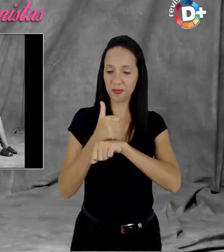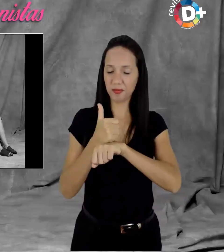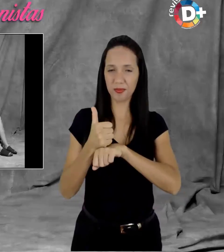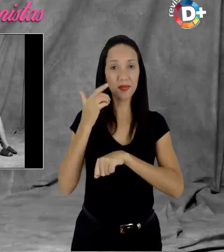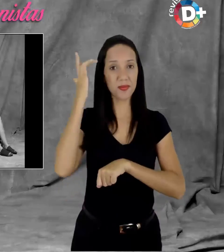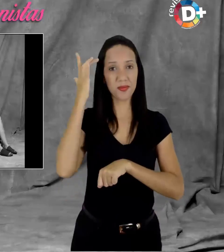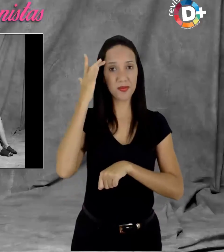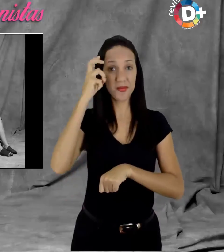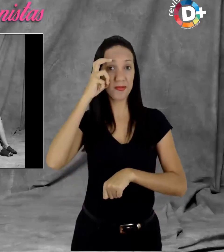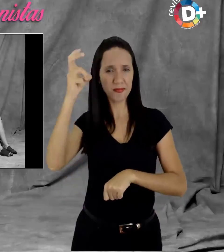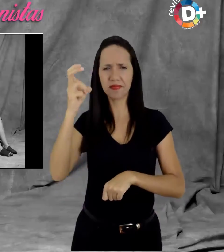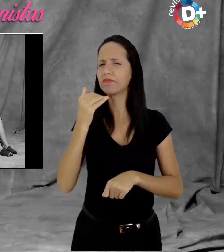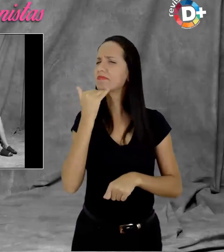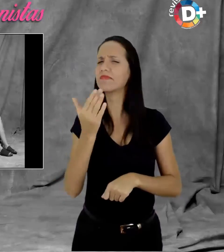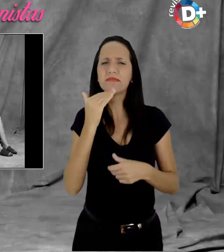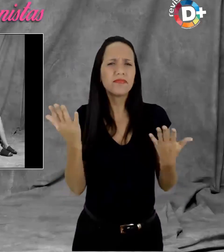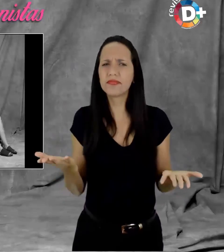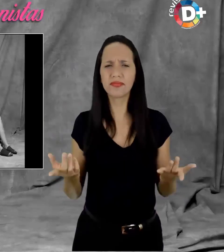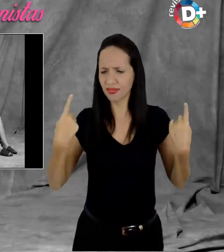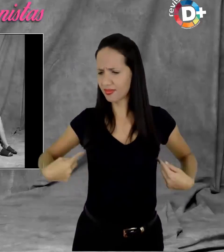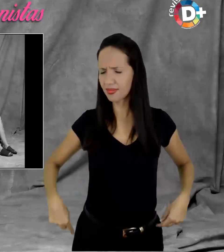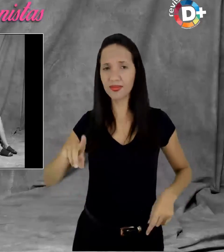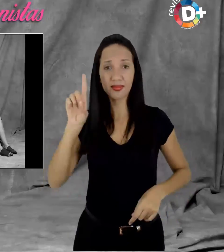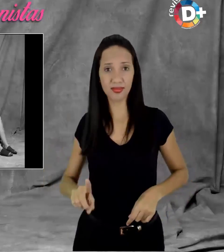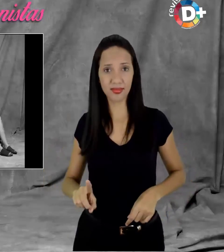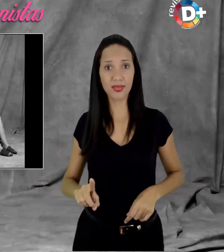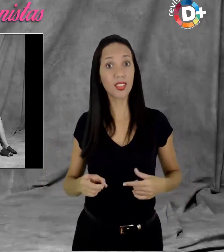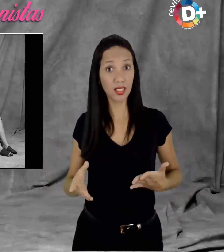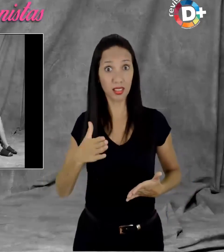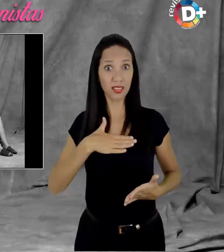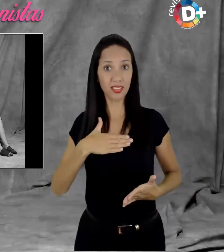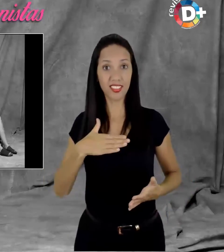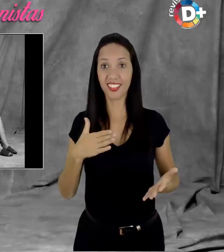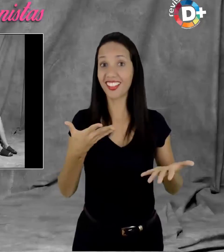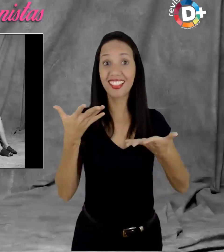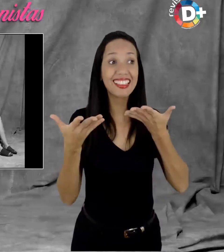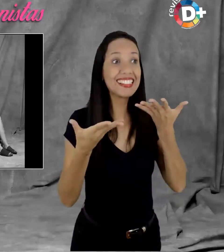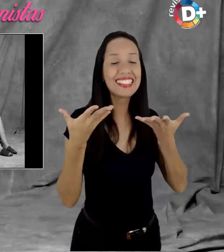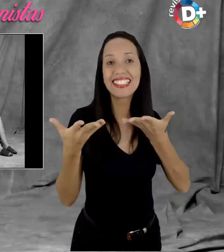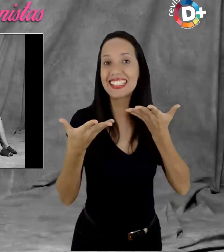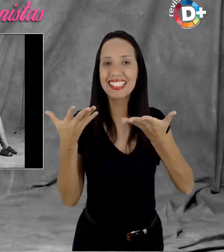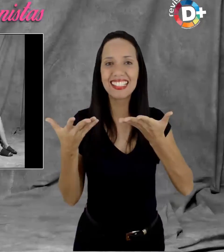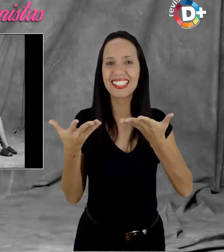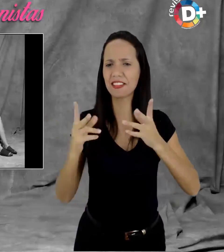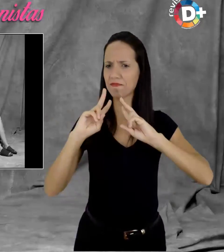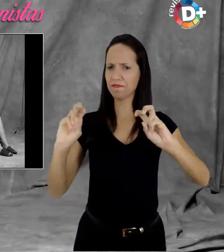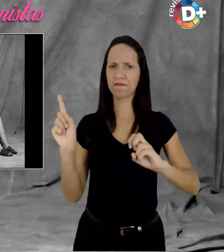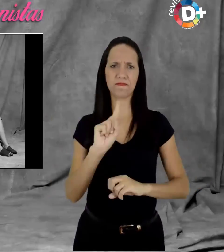Nossa capacidade profissional e intelectual independe disso. Por causa da minha simpatia, dizem que